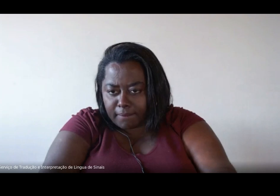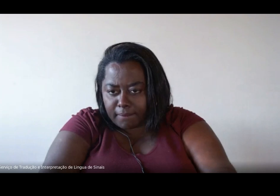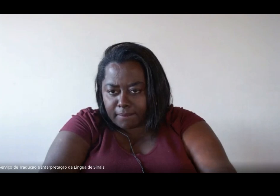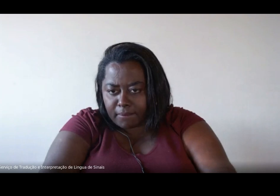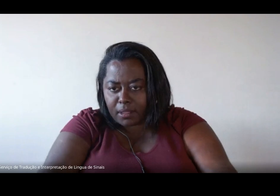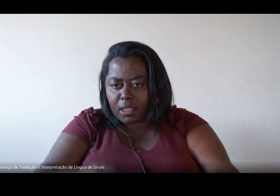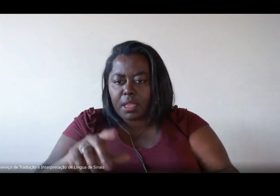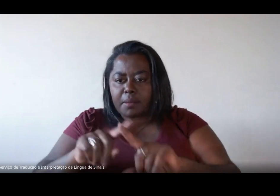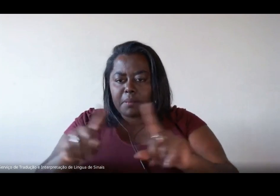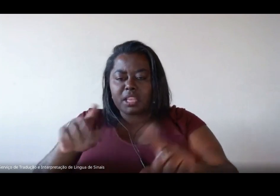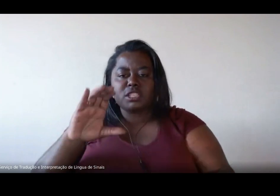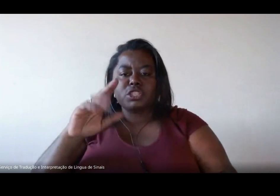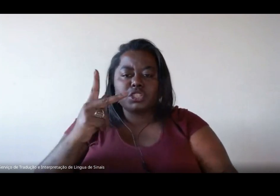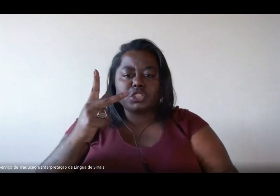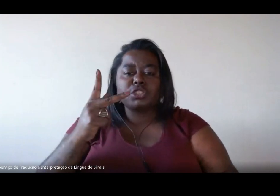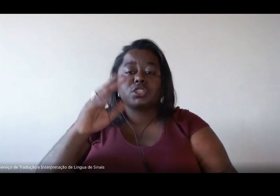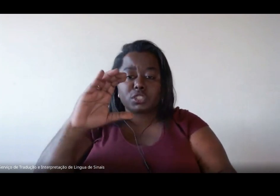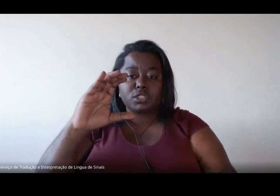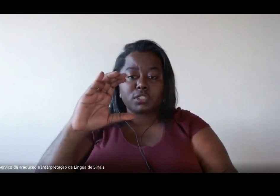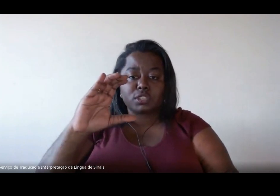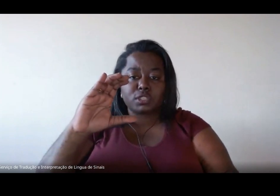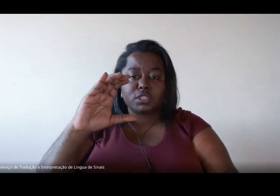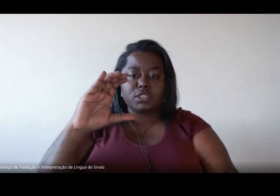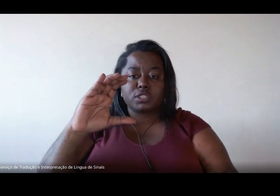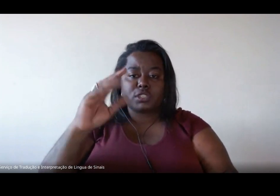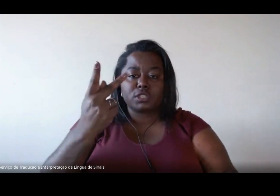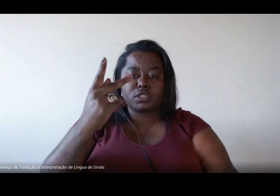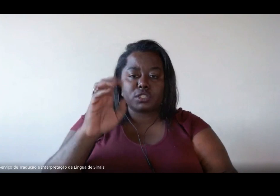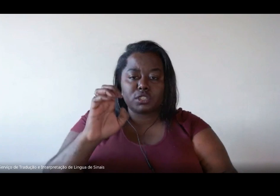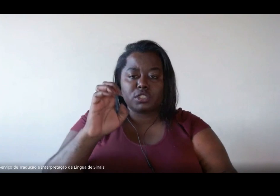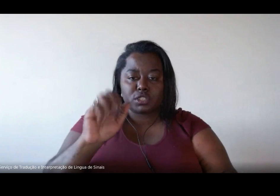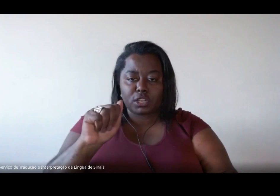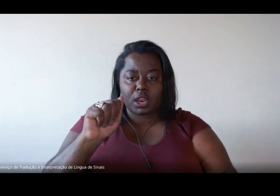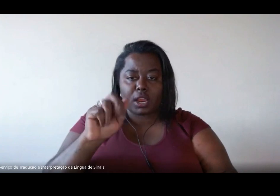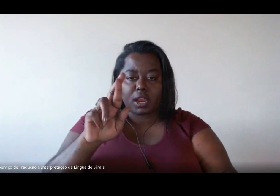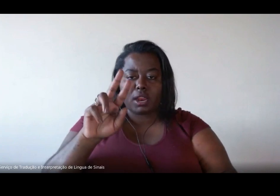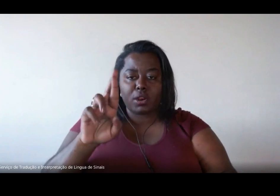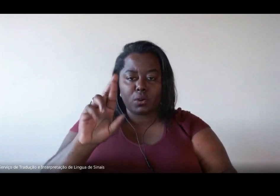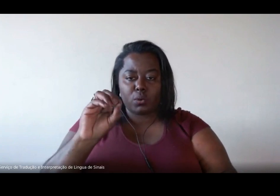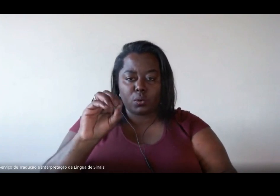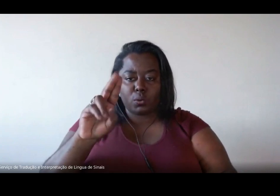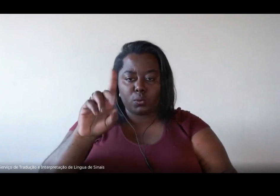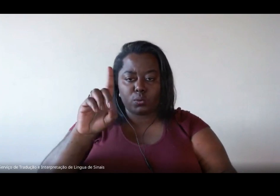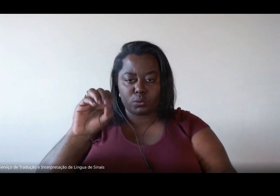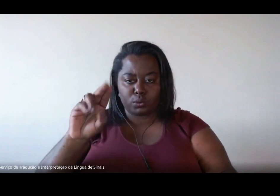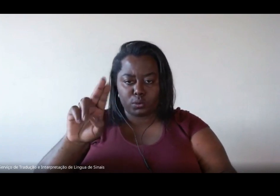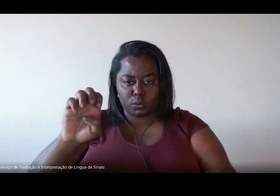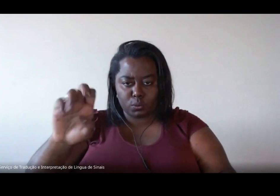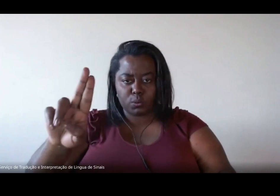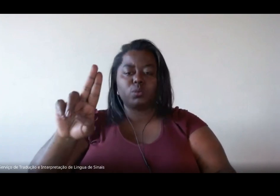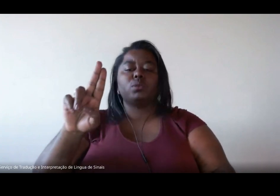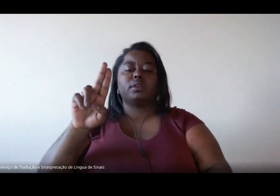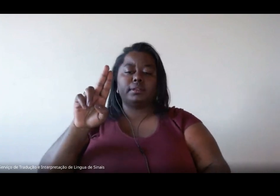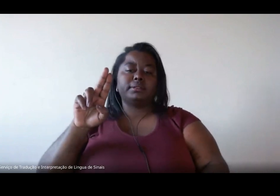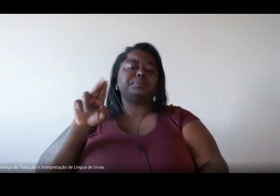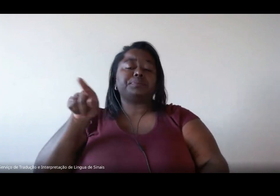tempo. Ele sempre fala da transdisciplinaridade, né, da interdisciplinaridade que há na análise dele. Na